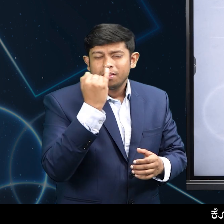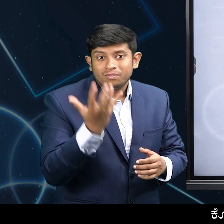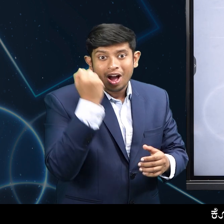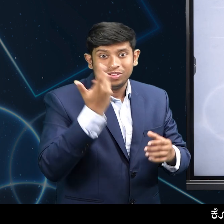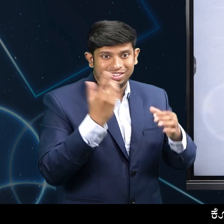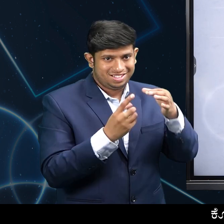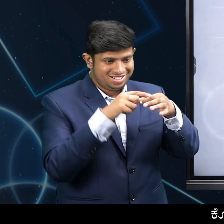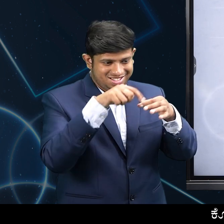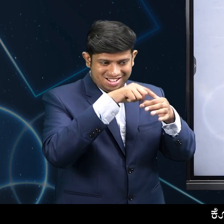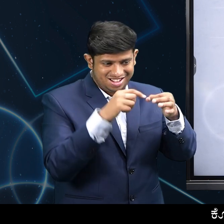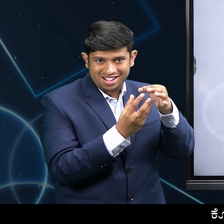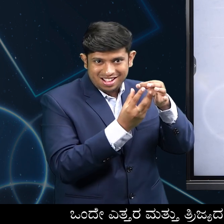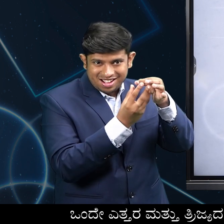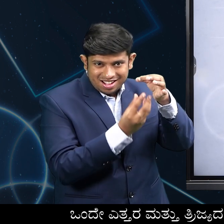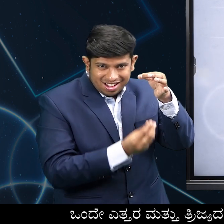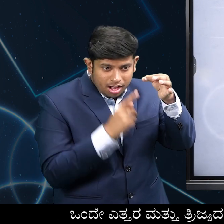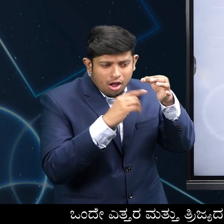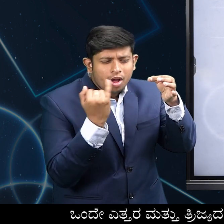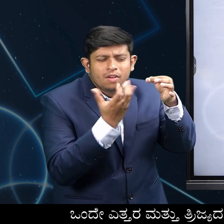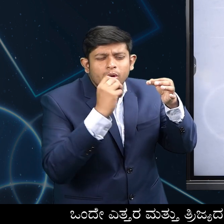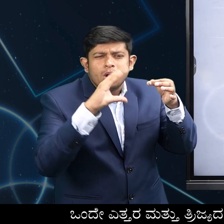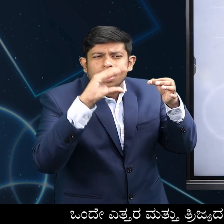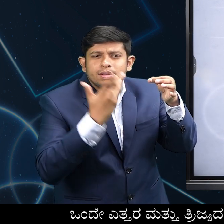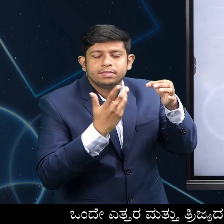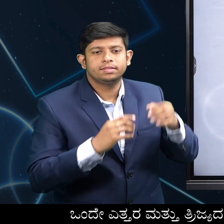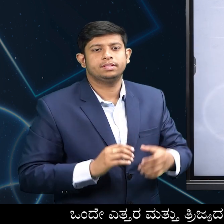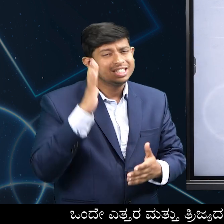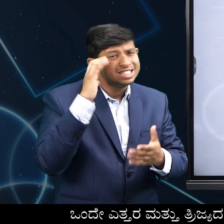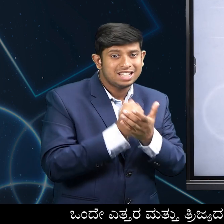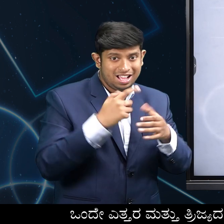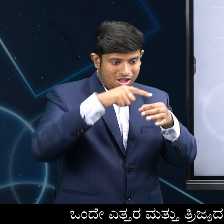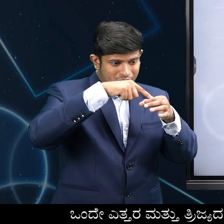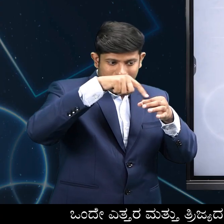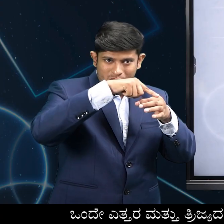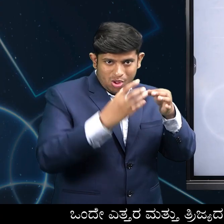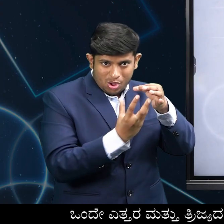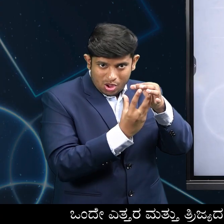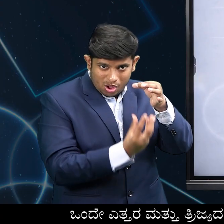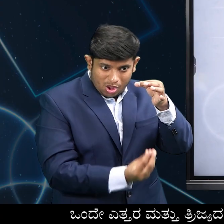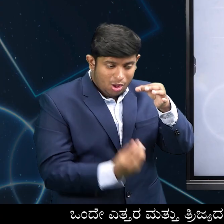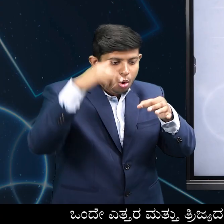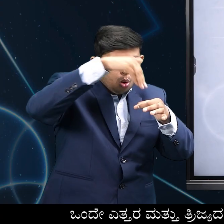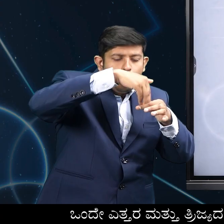ಕೋನ್ನ ಪರಿಮಾಣವನ್ನ ಕಂಡುಹಿಡಿಯಲು ಒಂದೇ ಎತ್ತರ ಮತ್ತು ತ್ರಿಜ್ಯದ ಟೊಳ್ಳಾದ ಕೋನ್ ಮತ್ತು ಟೊಳ್ಳಾದ ಸಿಲಿಂಡರ್ ಅನ್ನ ಪರಿಗಣಿಸಿ.